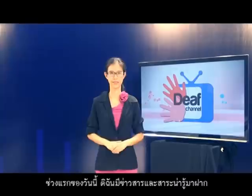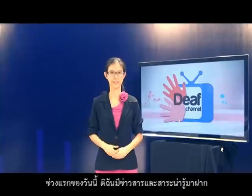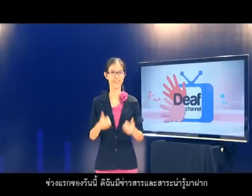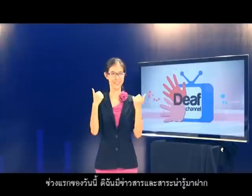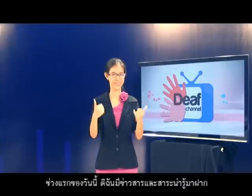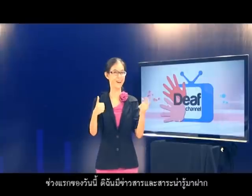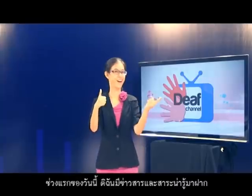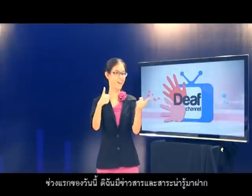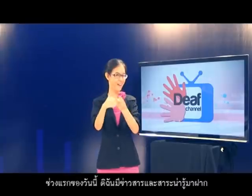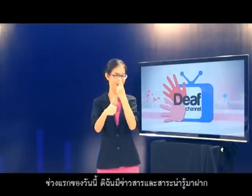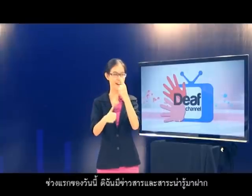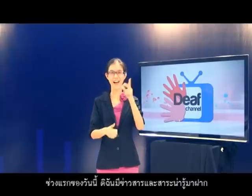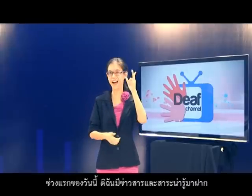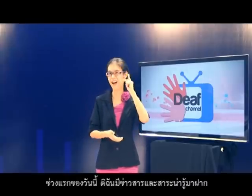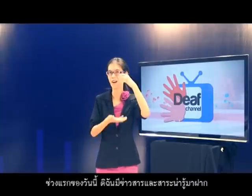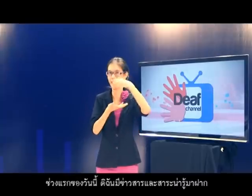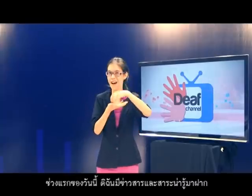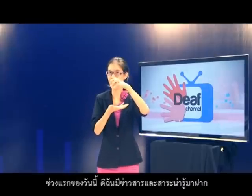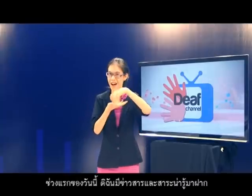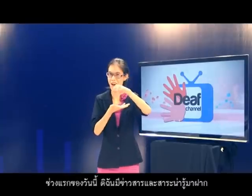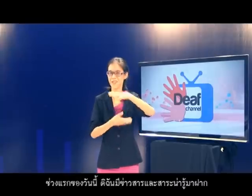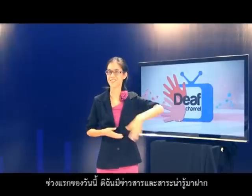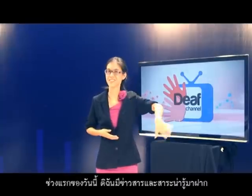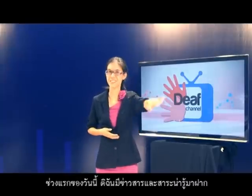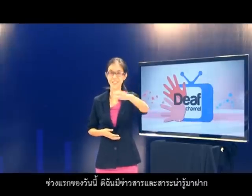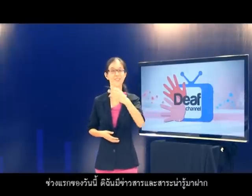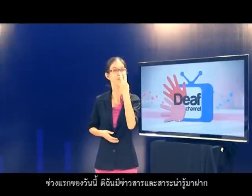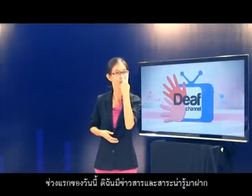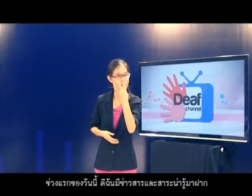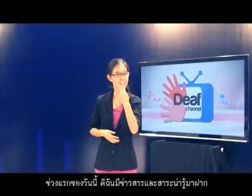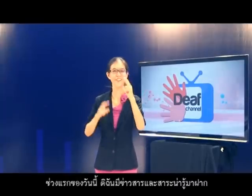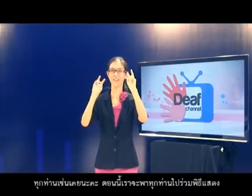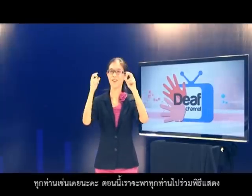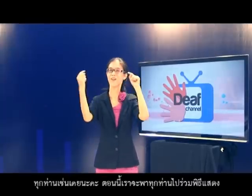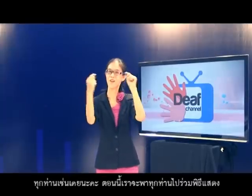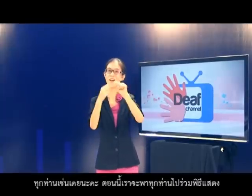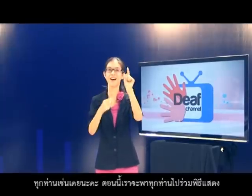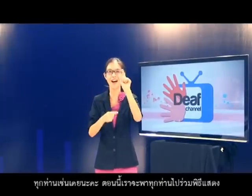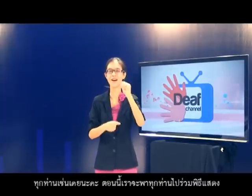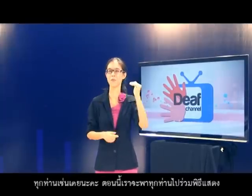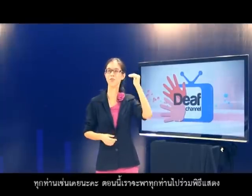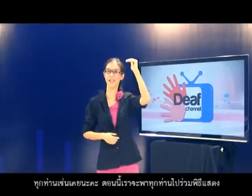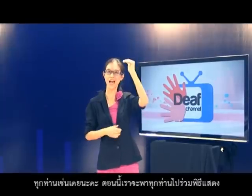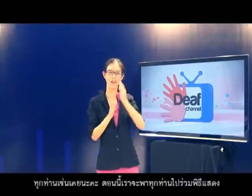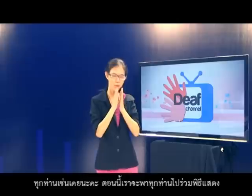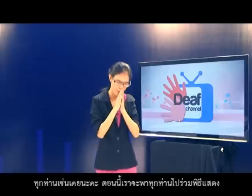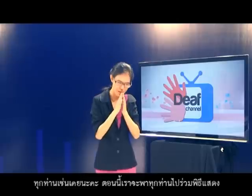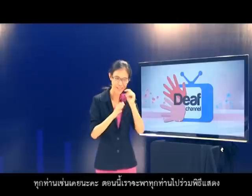ค่ะช่วงแรกของวันนี้ดิฉันมีข่าวสารและสาระน่ารู้มาฝากทุกท่านเช่นเคยนะคะตอนนี้เราจะพา